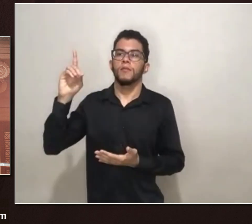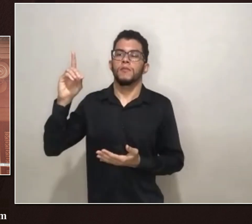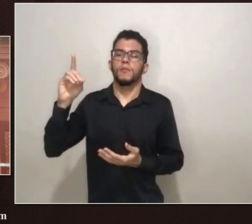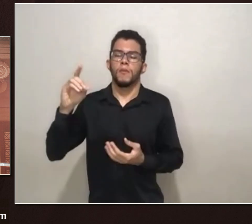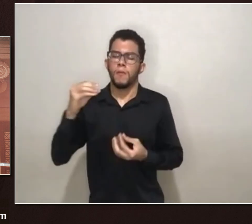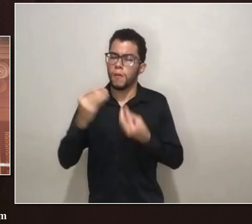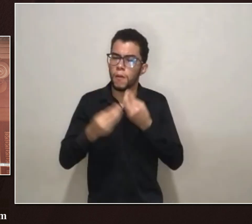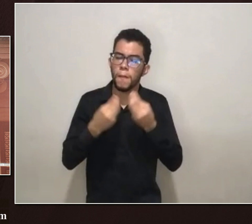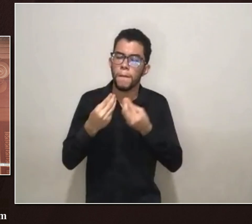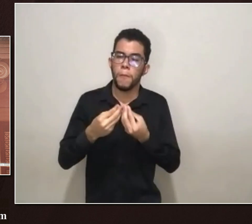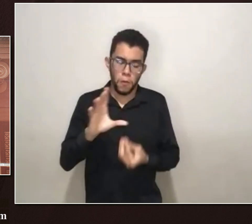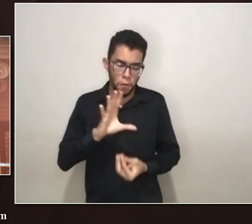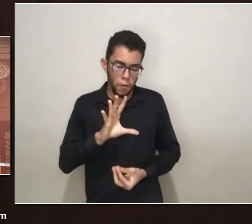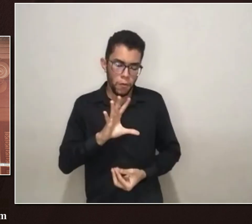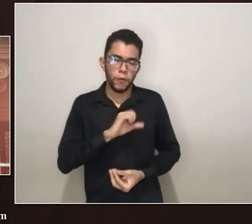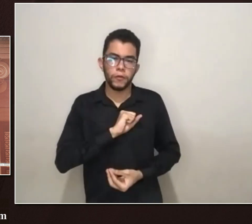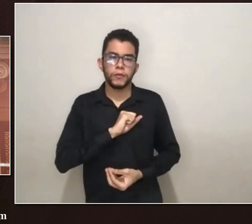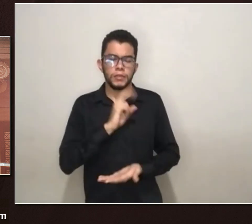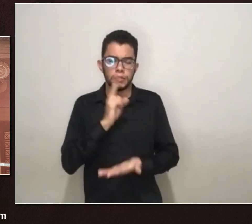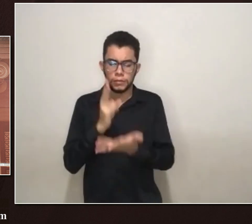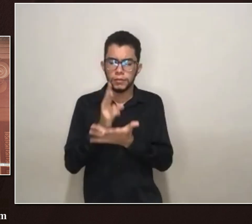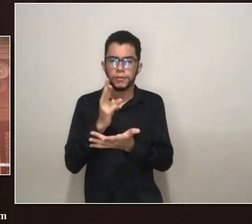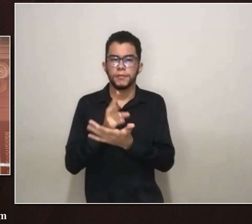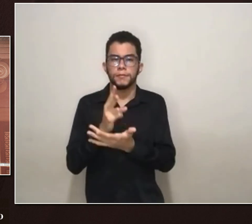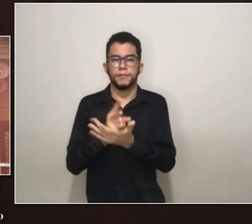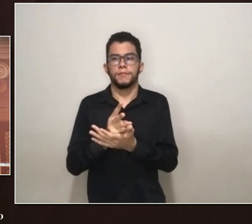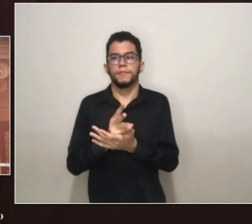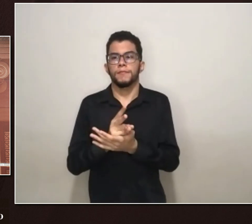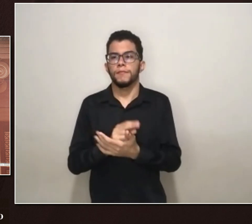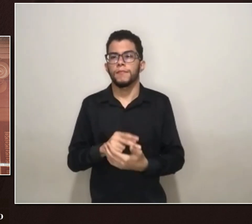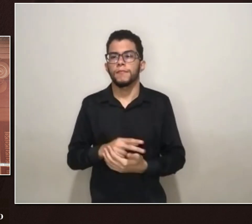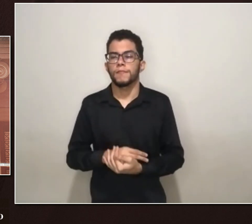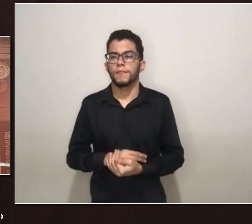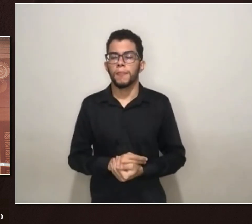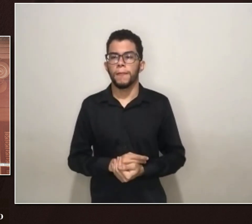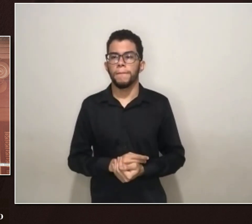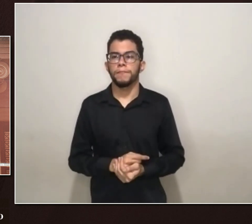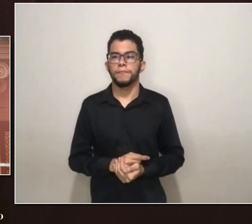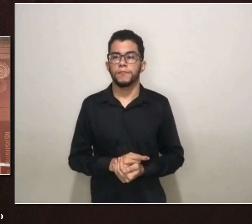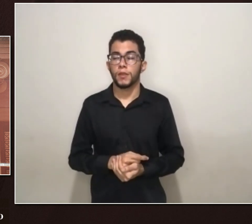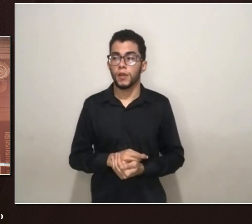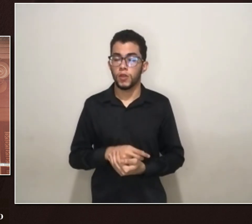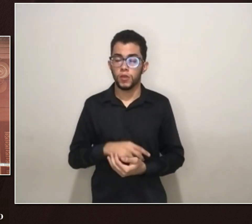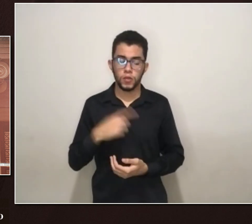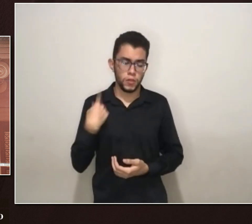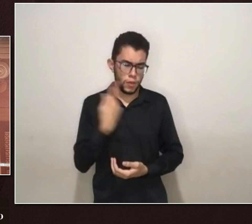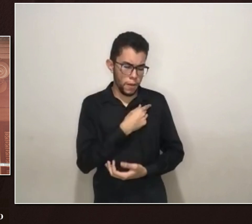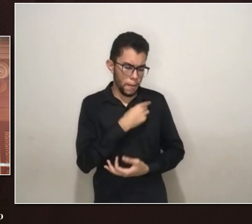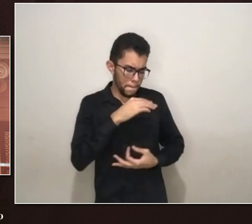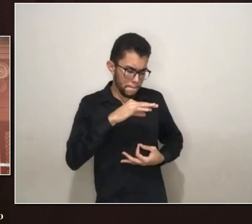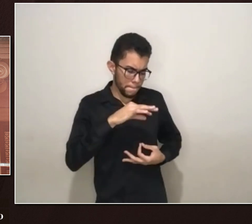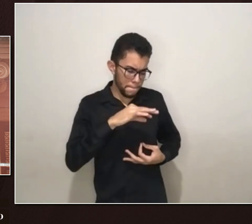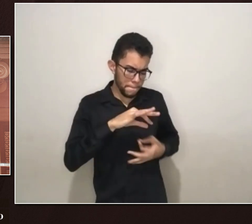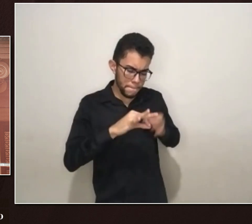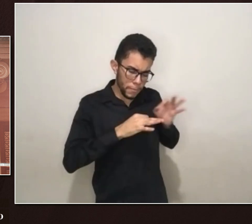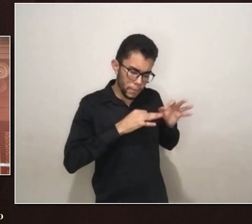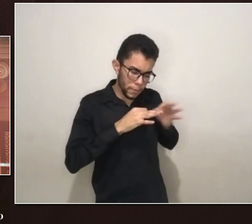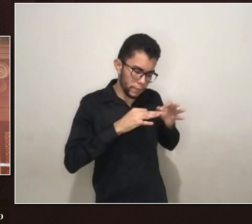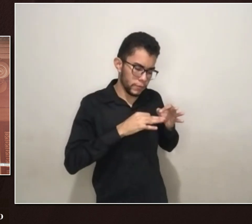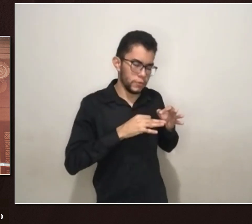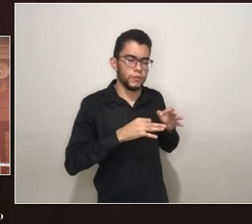amor permanece em Deus e Deus nele. Nisto é em nós aperfeiçoado o amor, para que no dia do juízo